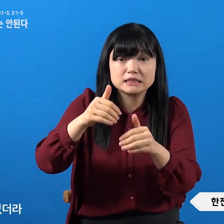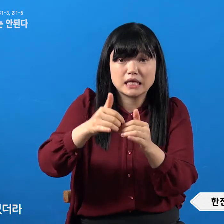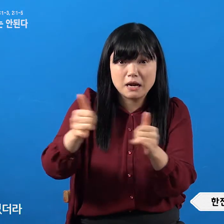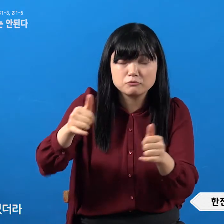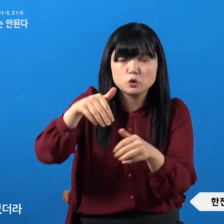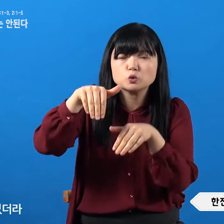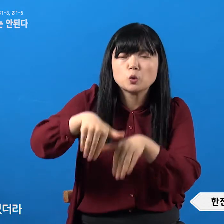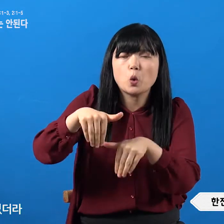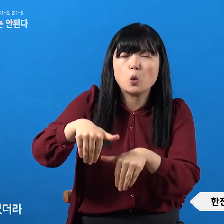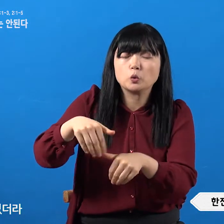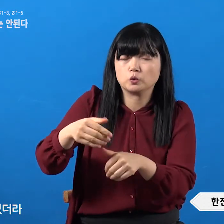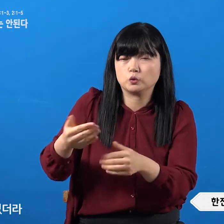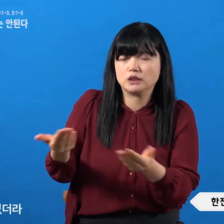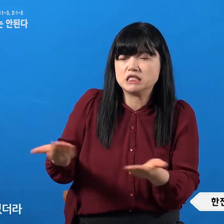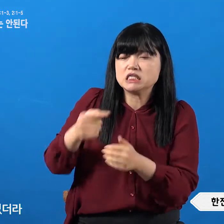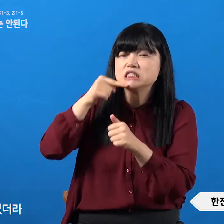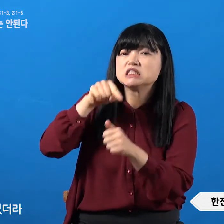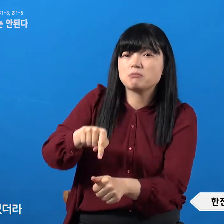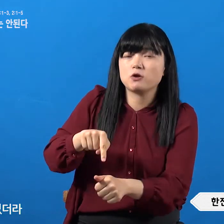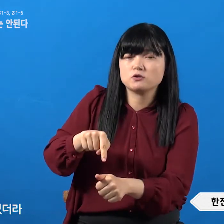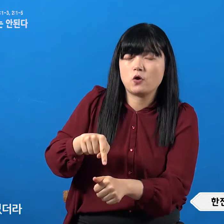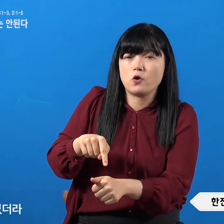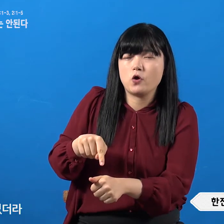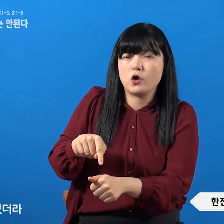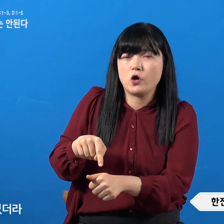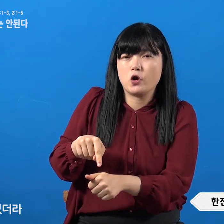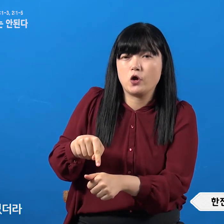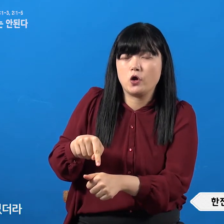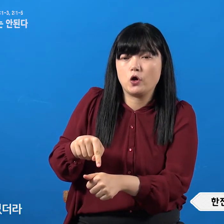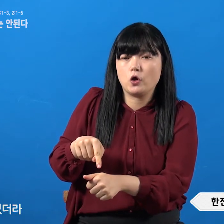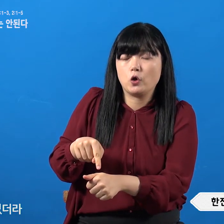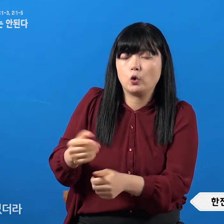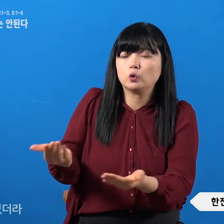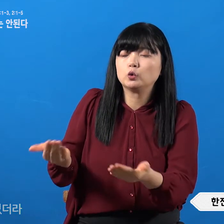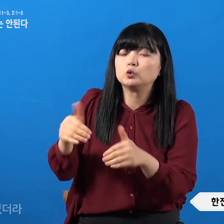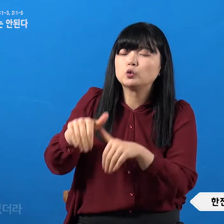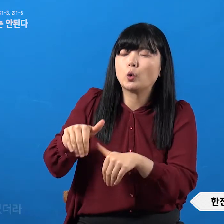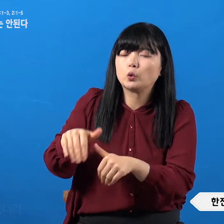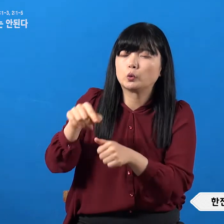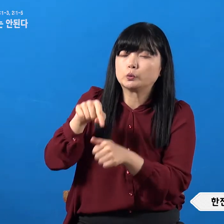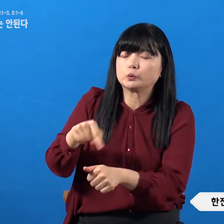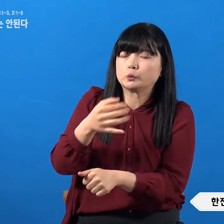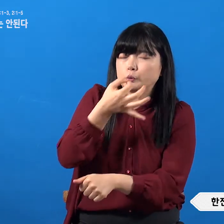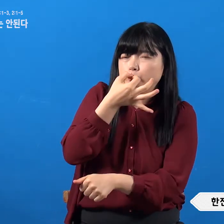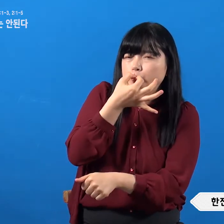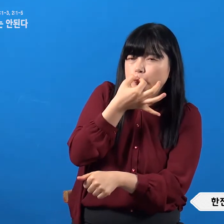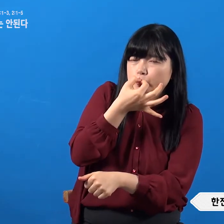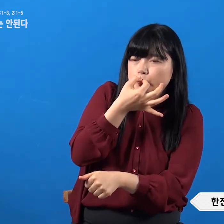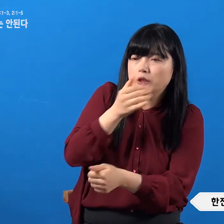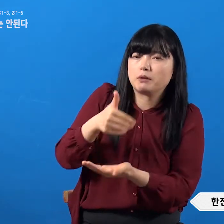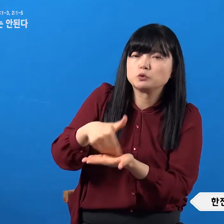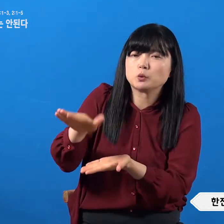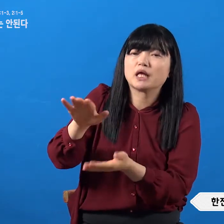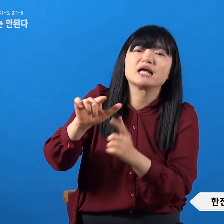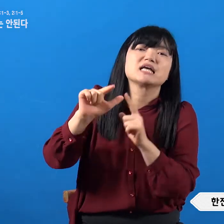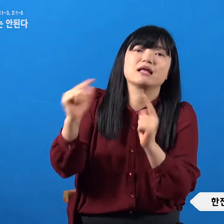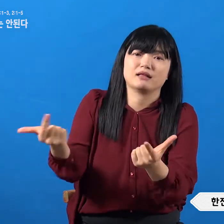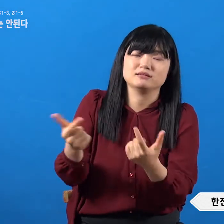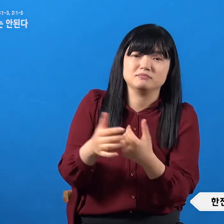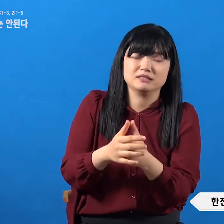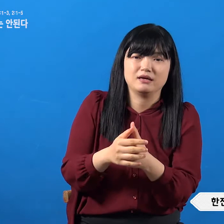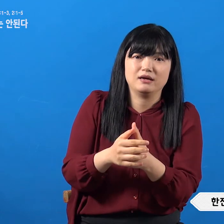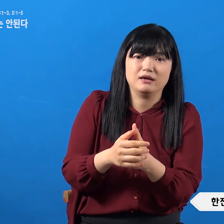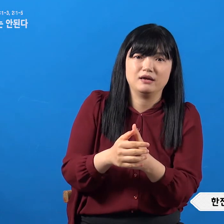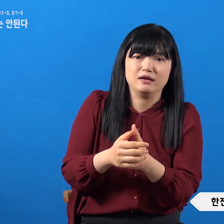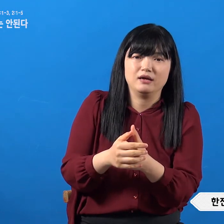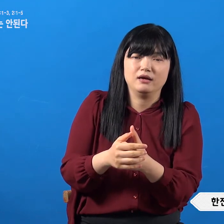종으로 부리면서 노역을 시키면서 이렇게 종으로 부리고 싶은 그 욕심에서 쫓아내지 않았다는